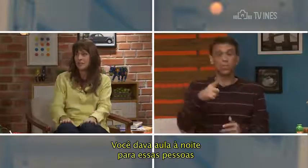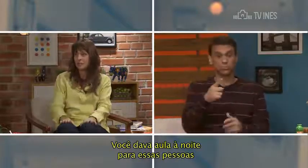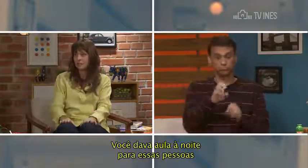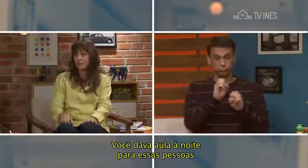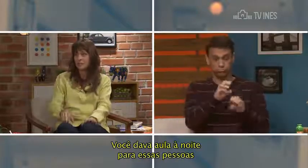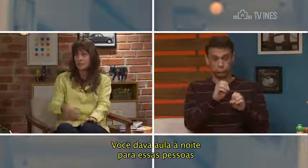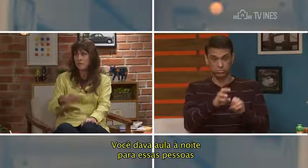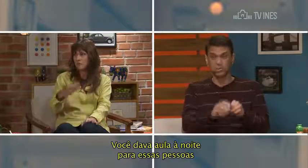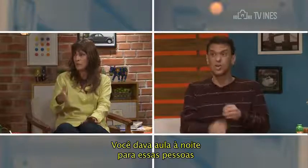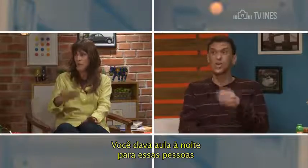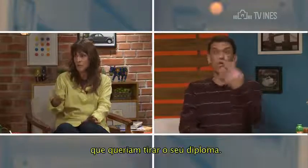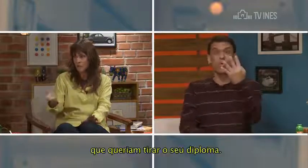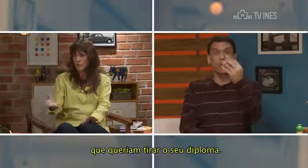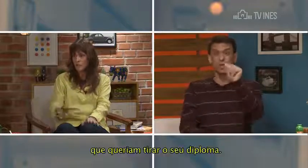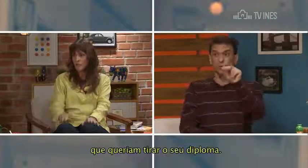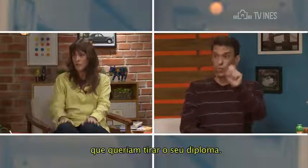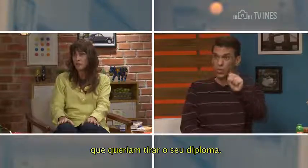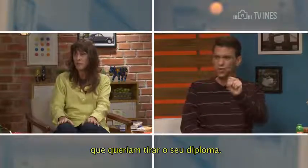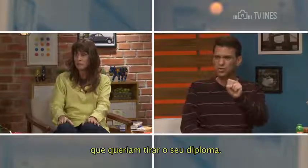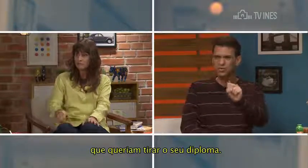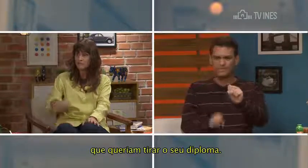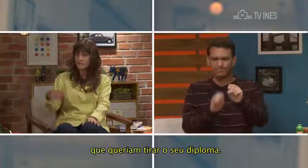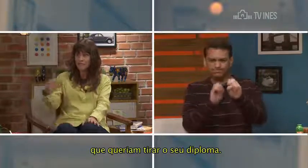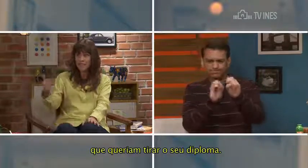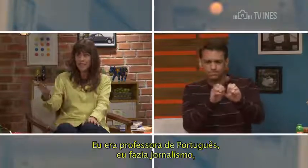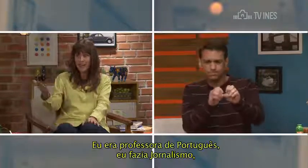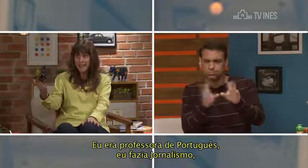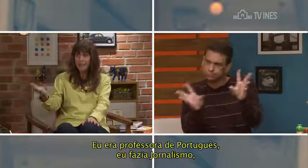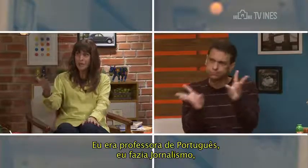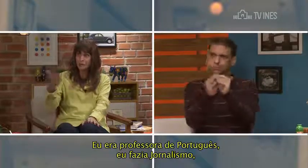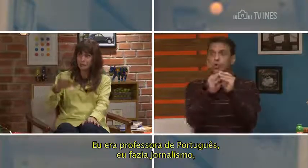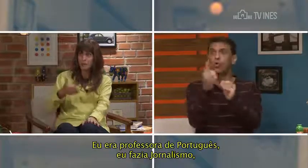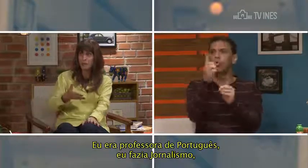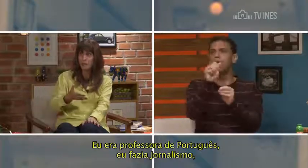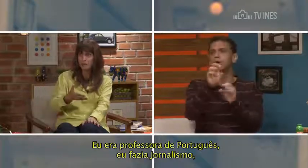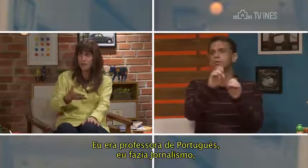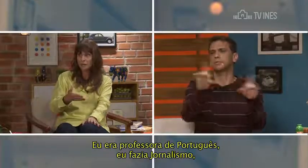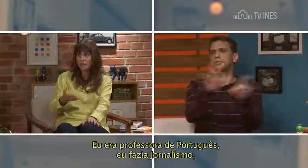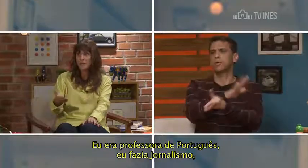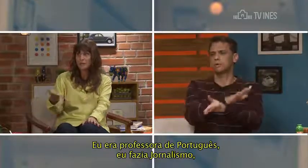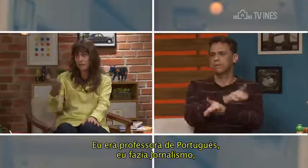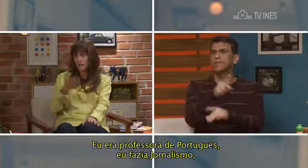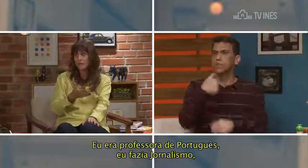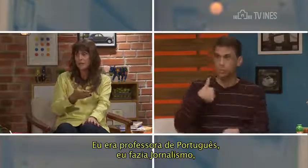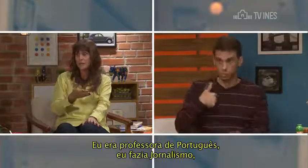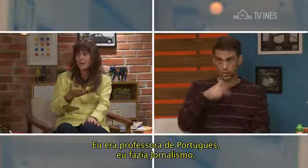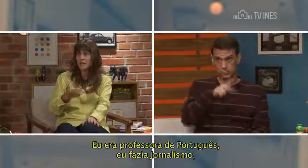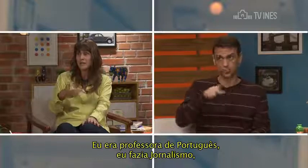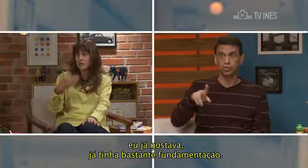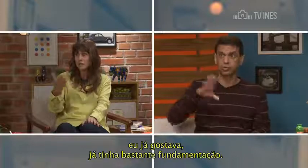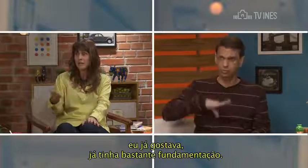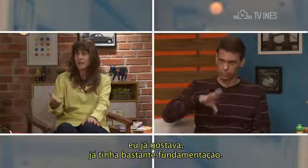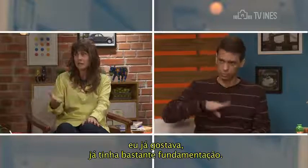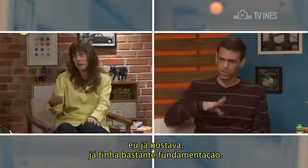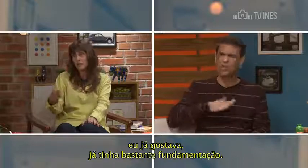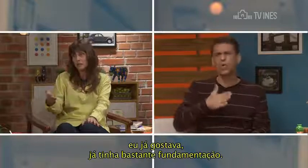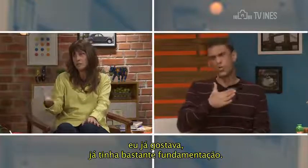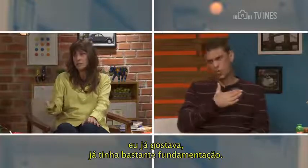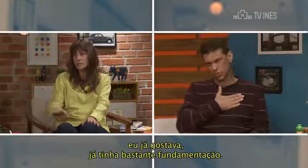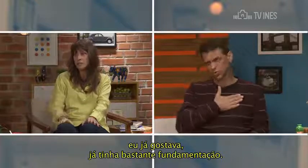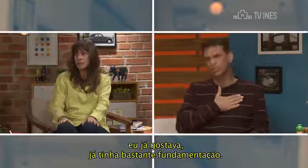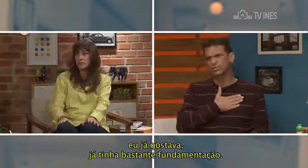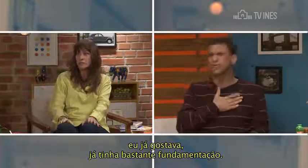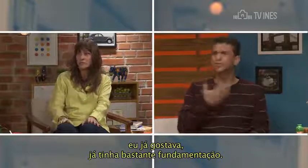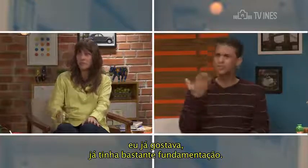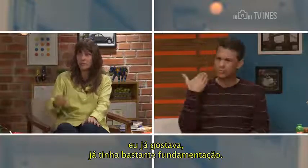dava aula à noite para essas pessoas que queriam tirar seu diploma. E aí eu era professora de português, eu fazia jornalismo, já